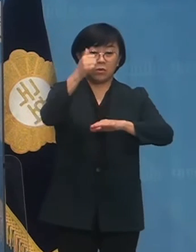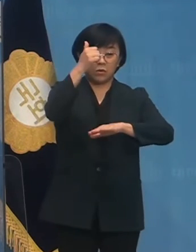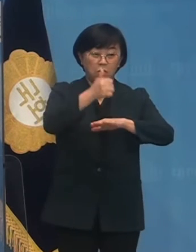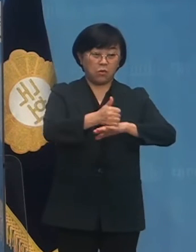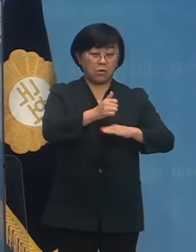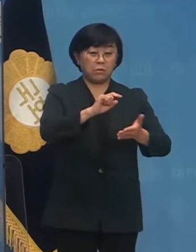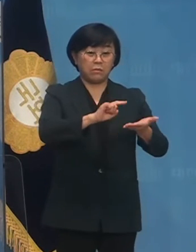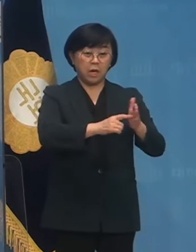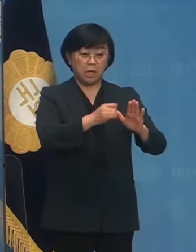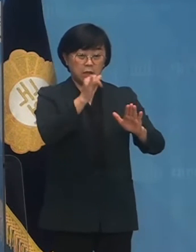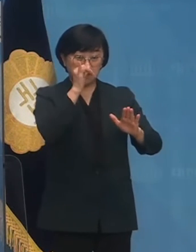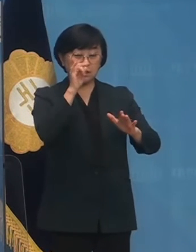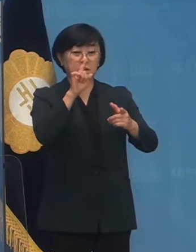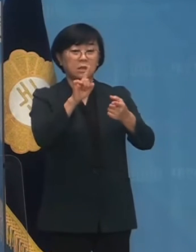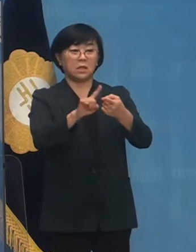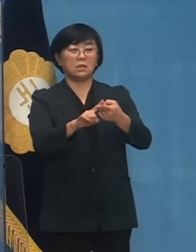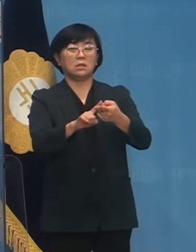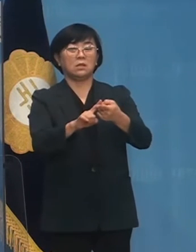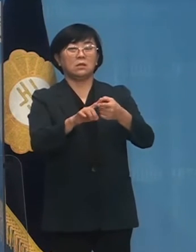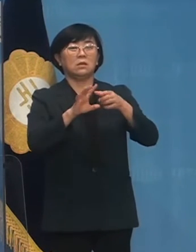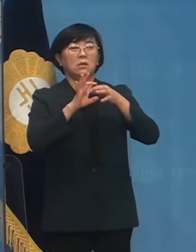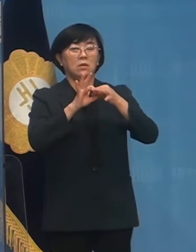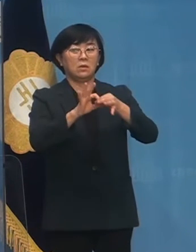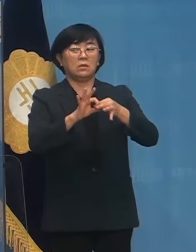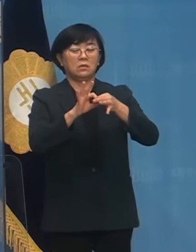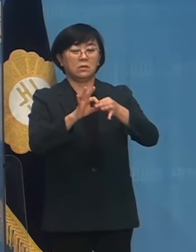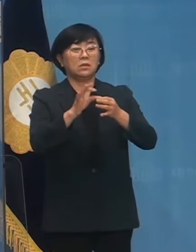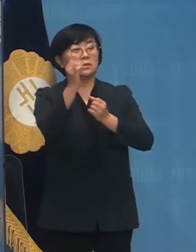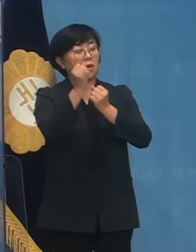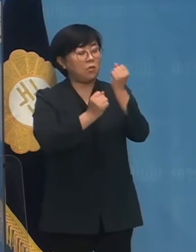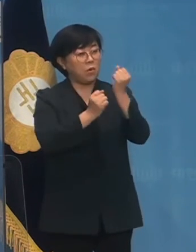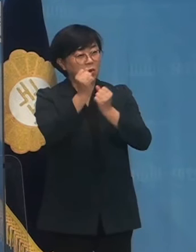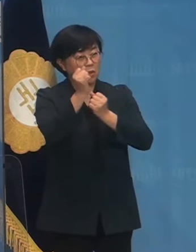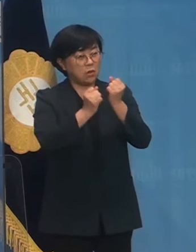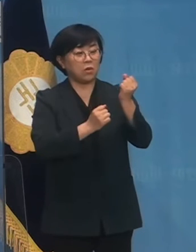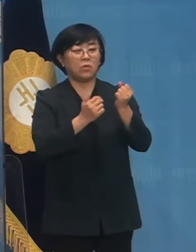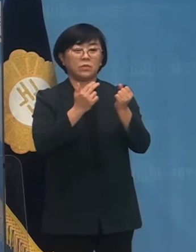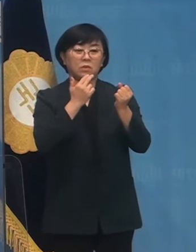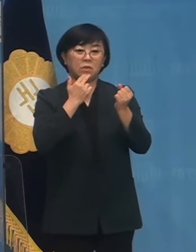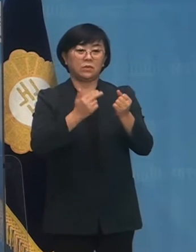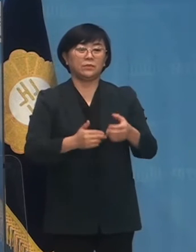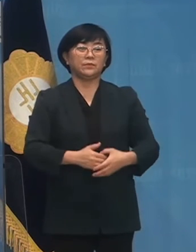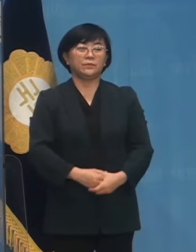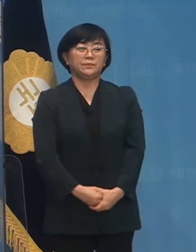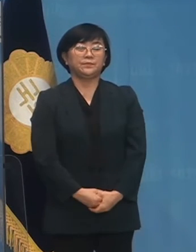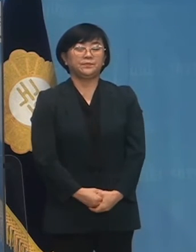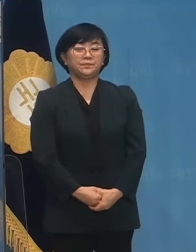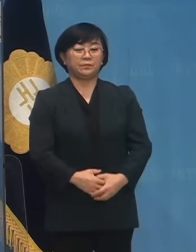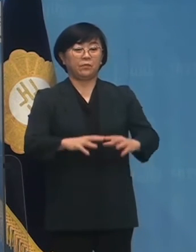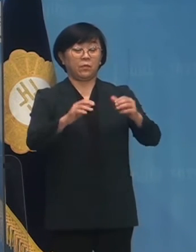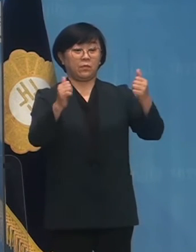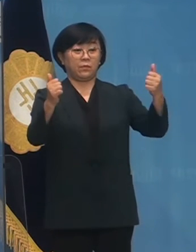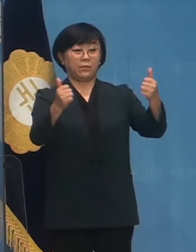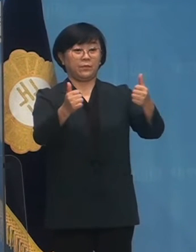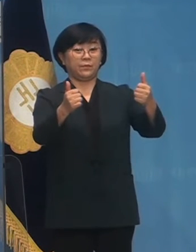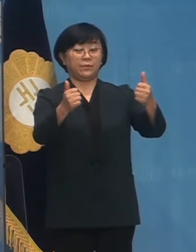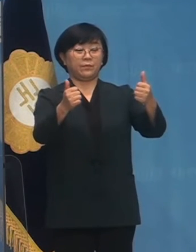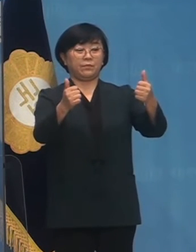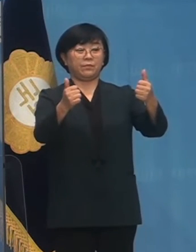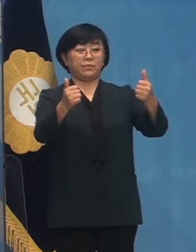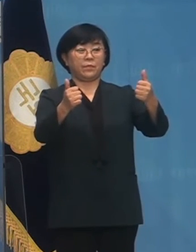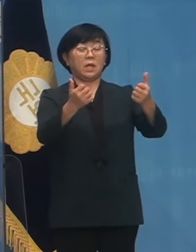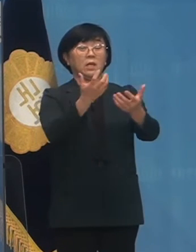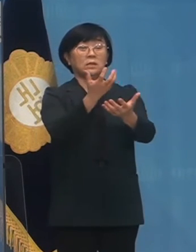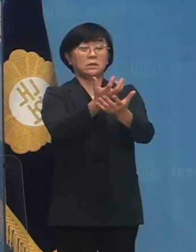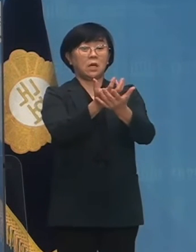결론이 도출되고 있는지에 관한 설명이 없습니다. 국회